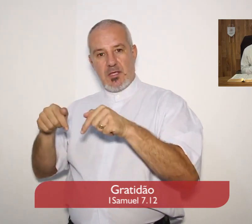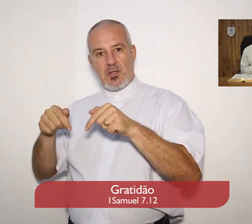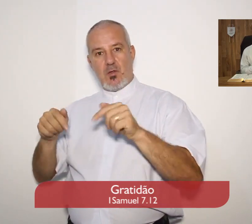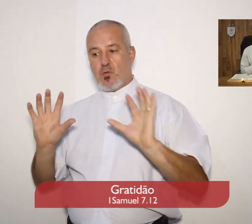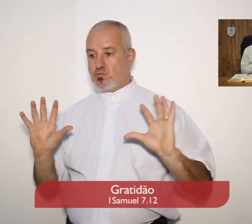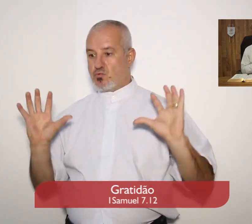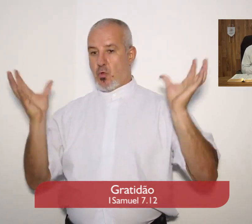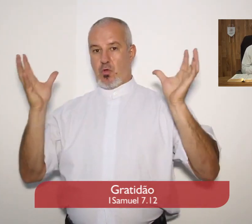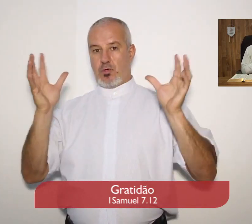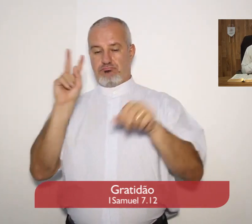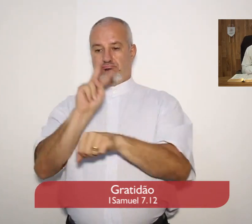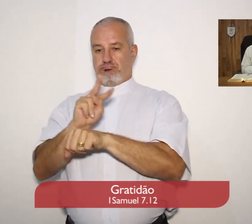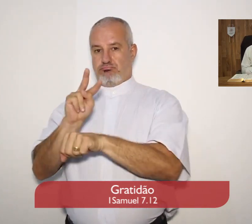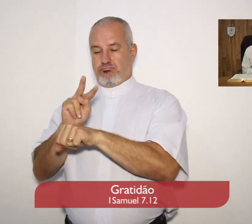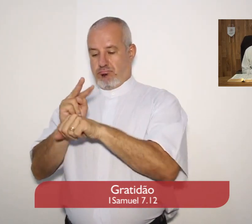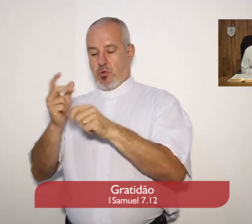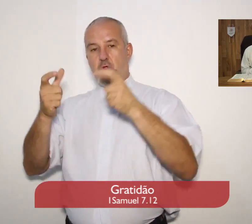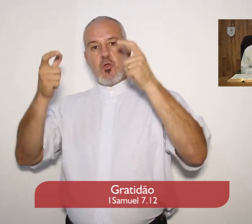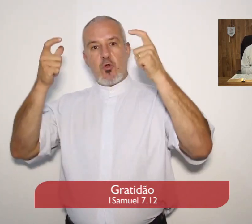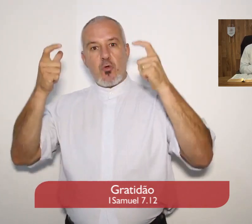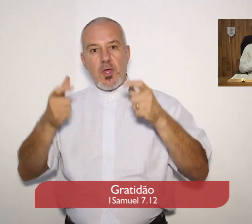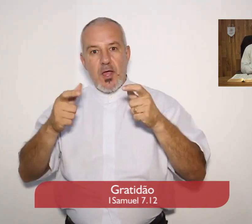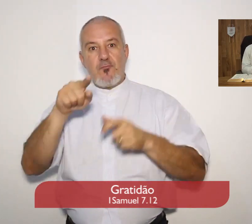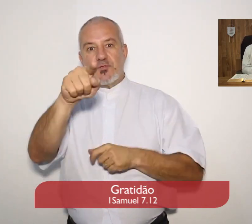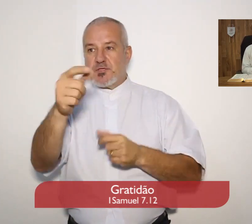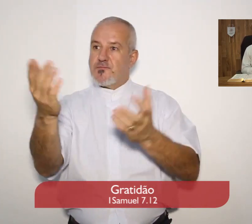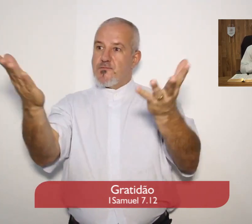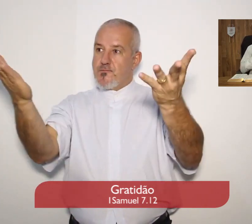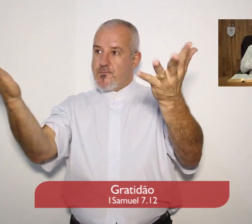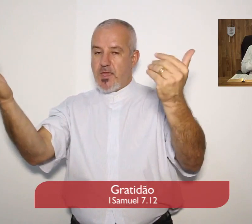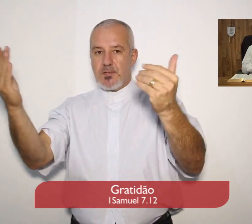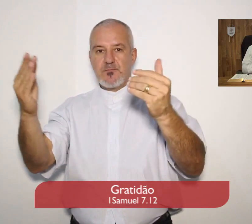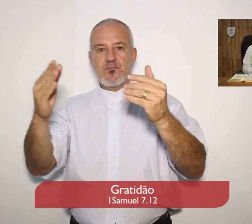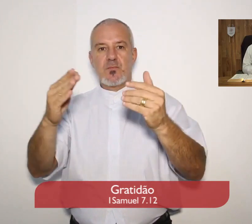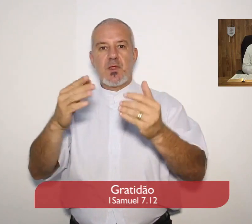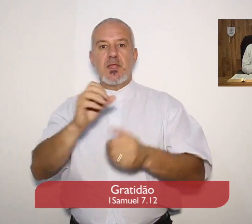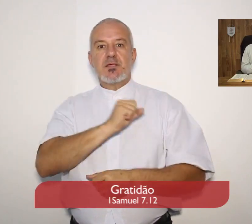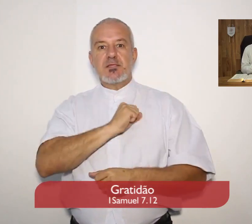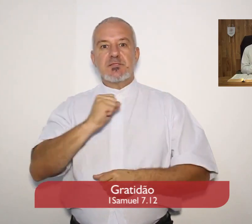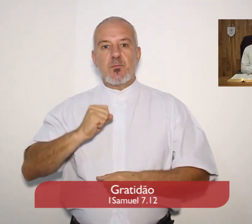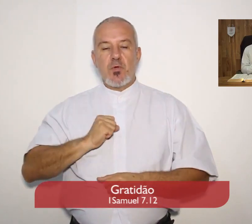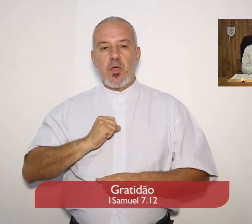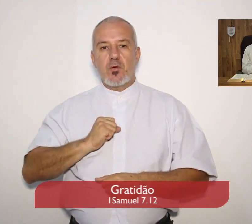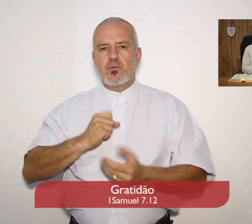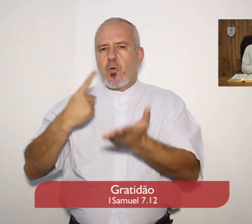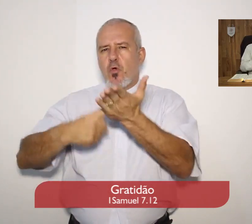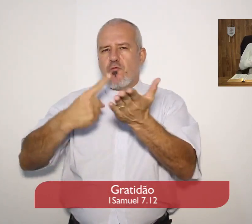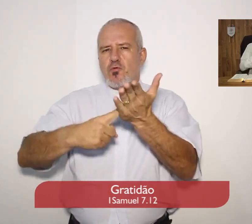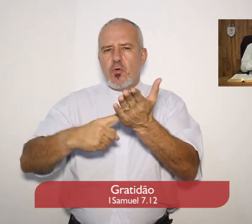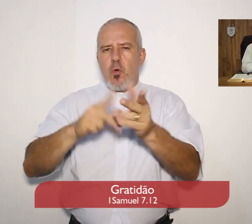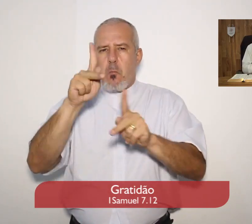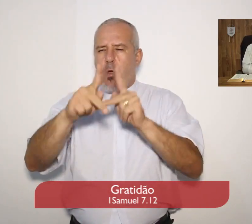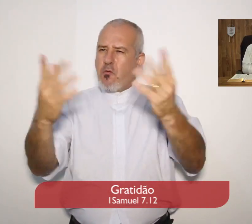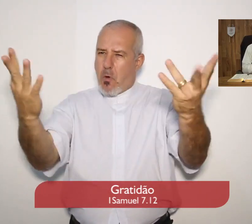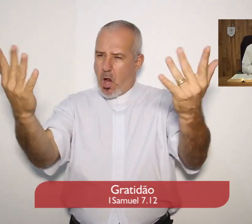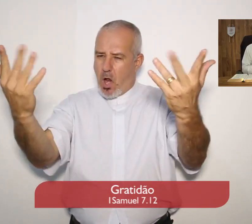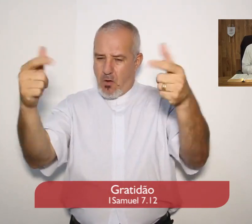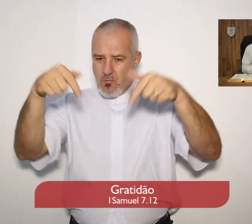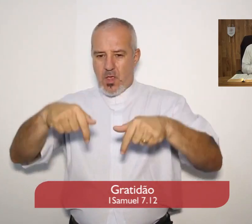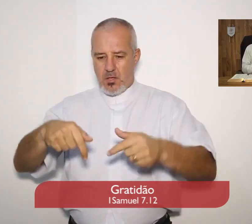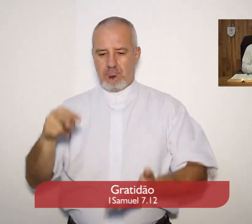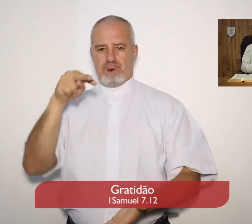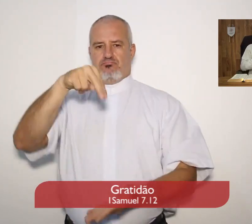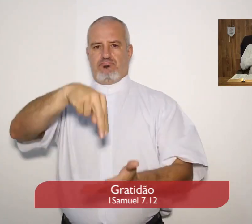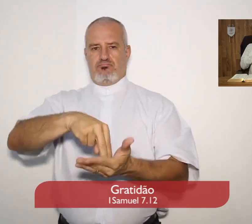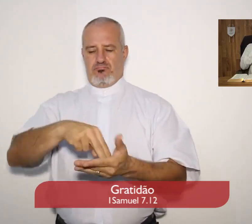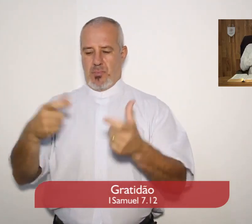vigia. Ora, a torre de vigia é a torre de quê? De oração. É a torre de